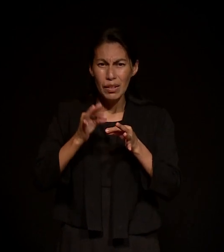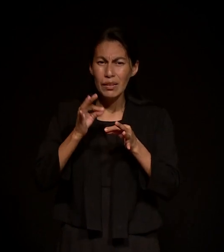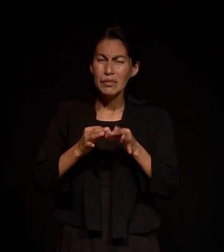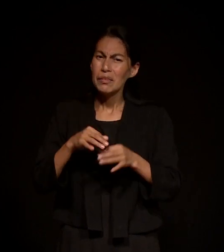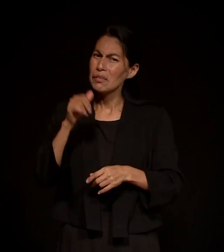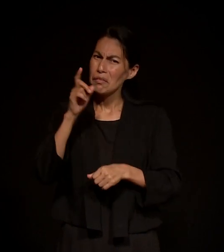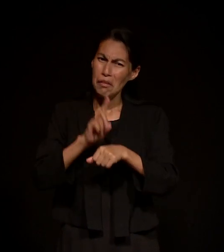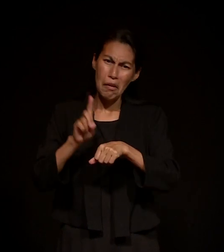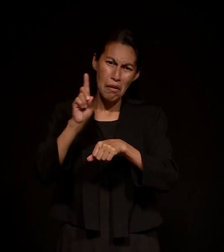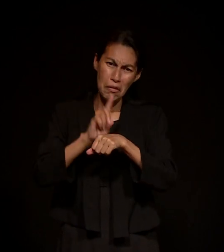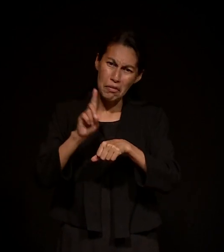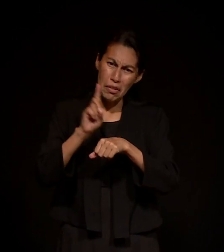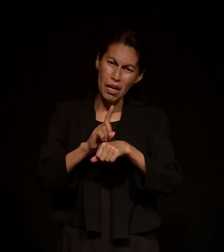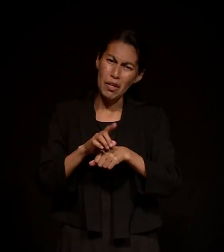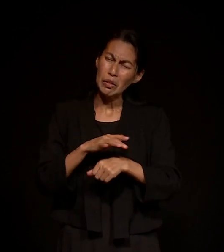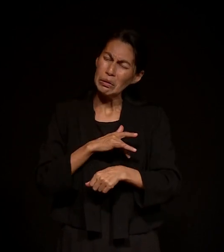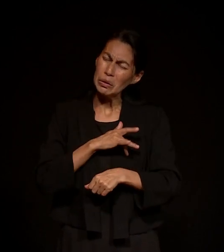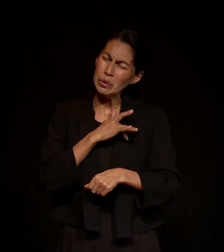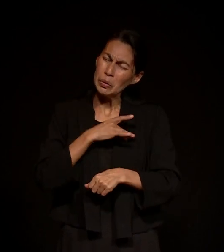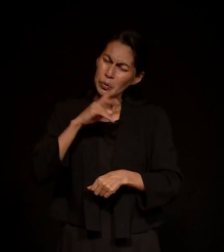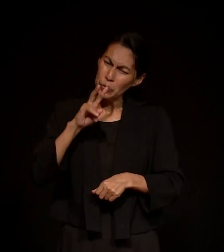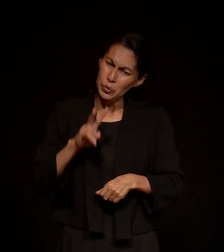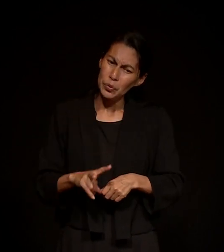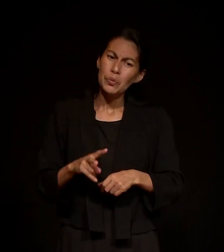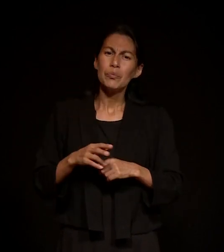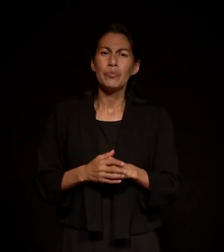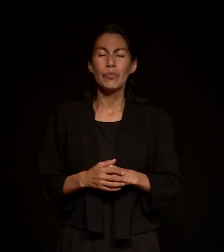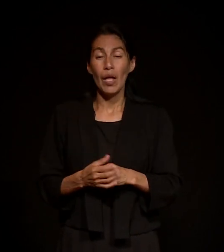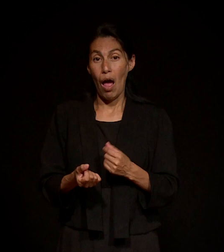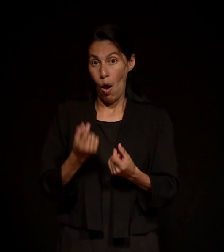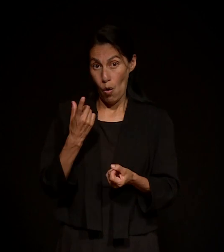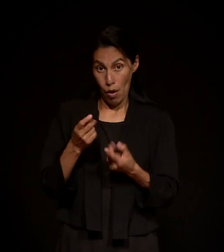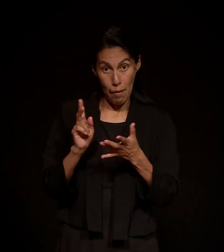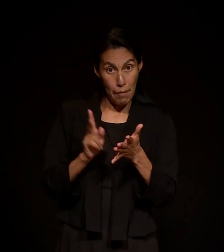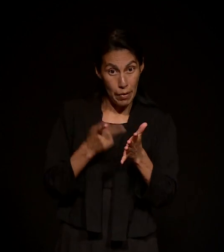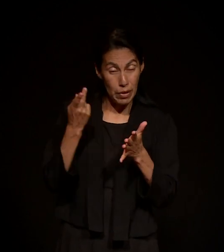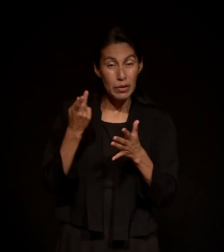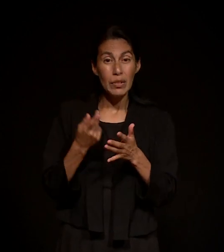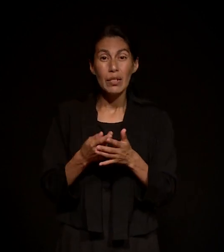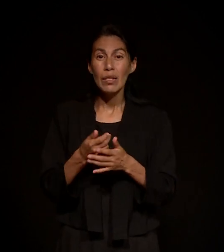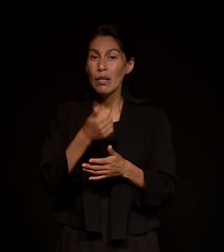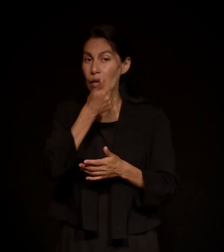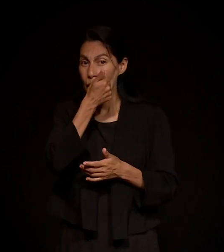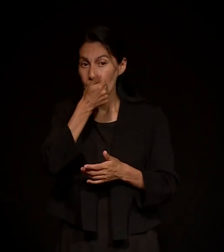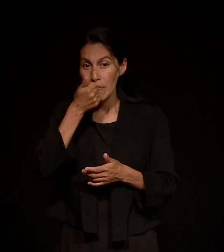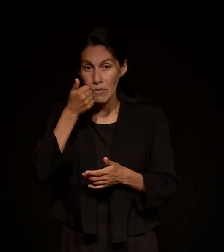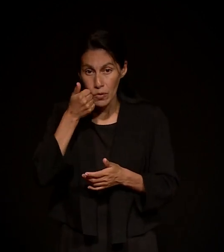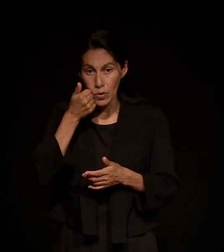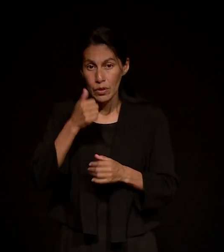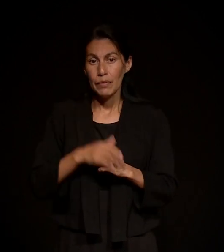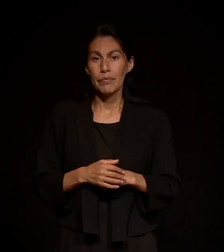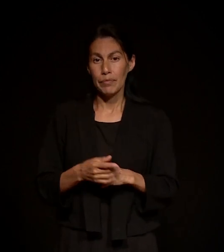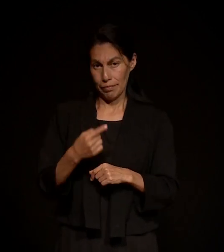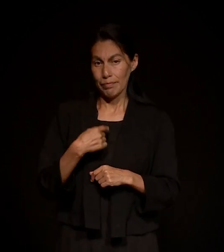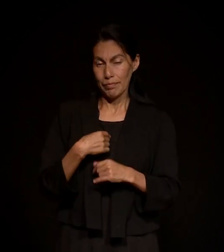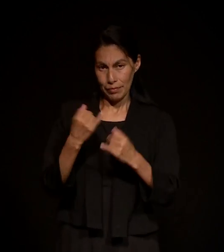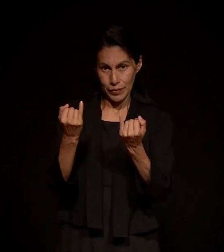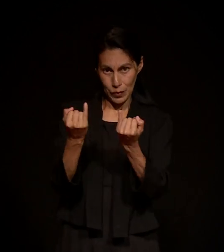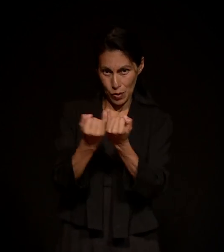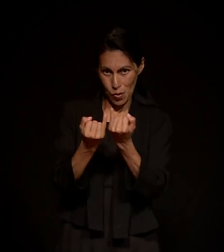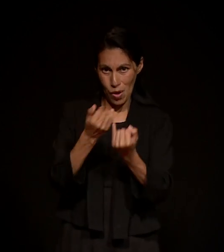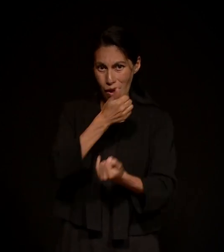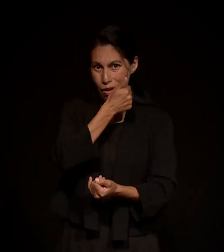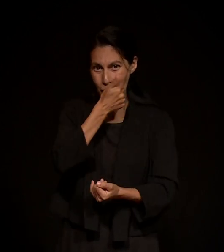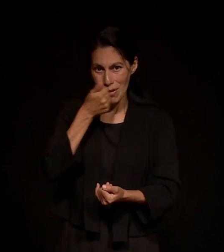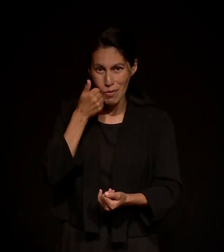pedidos de oración todos los días con fervor. Algunas veces ayunan por ustedes. Yo lo hago